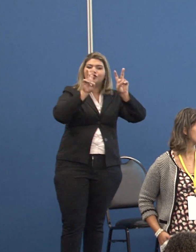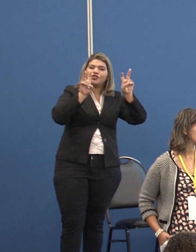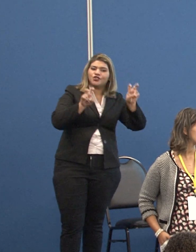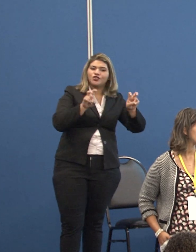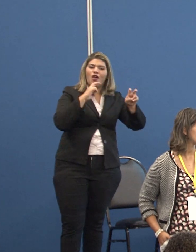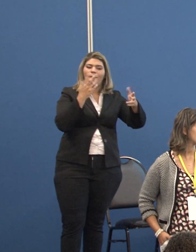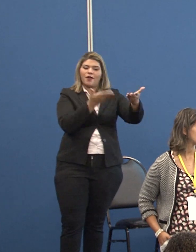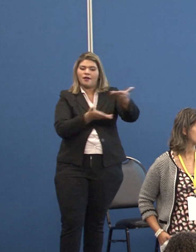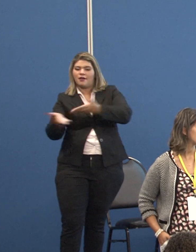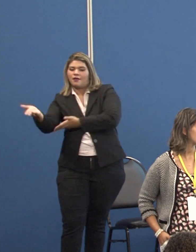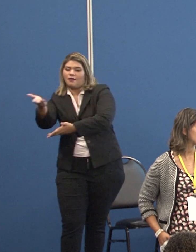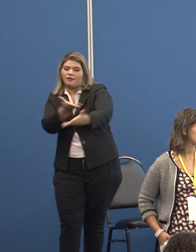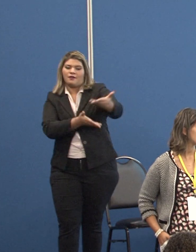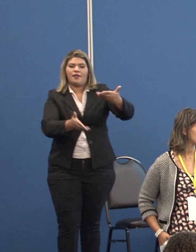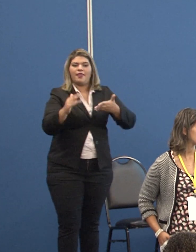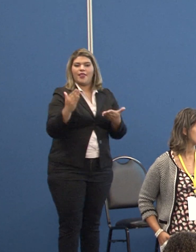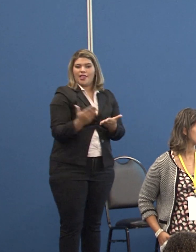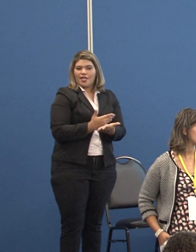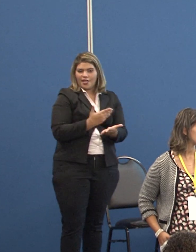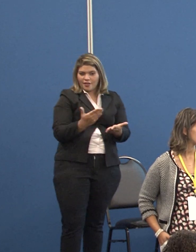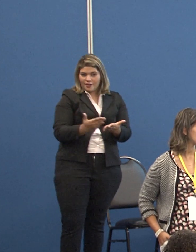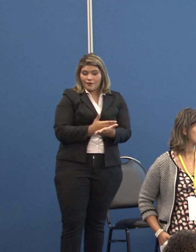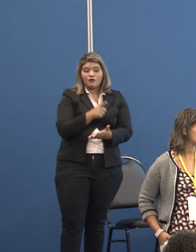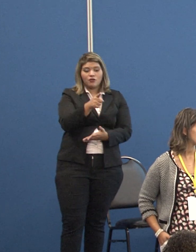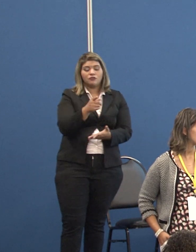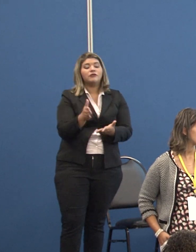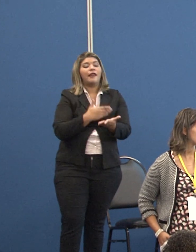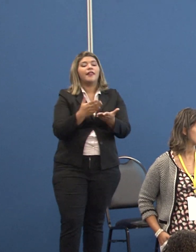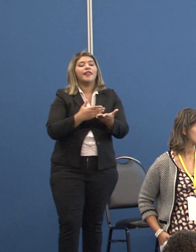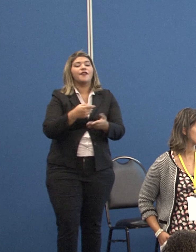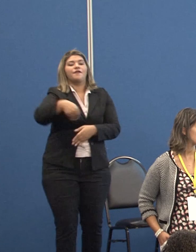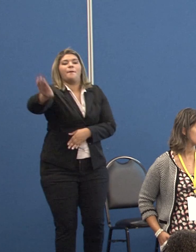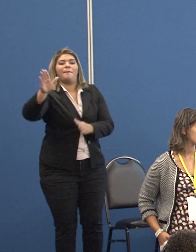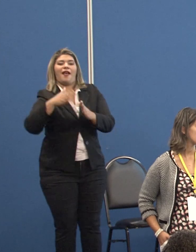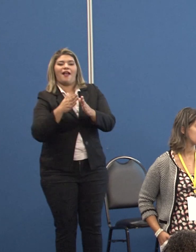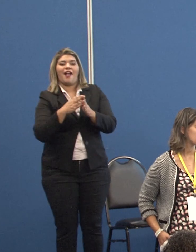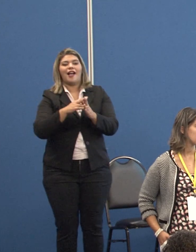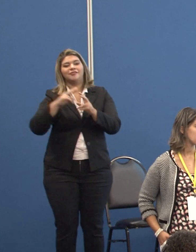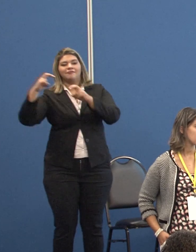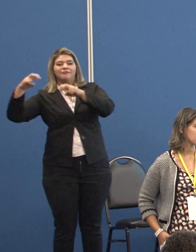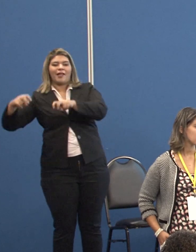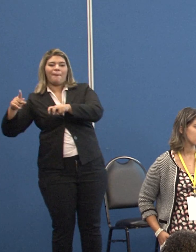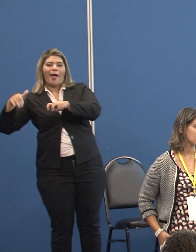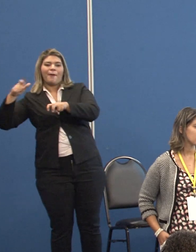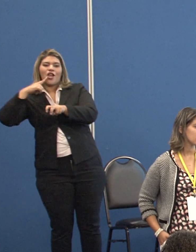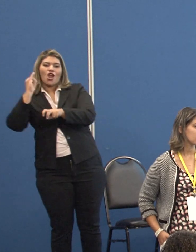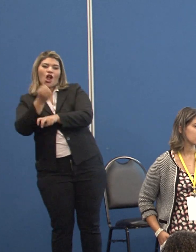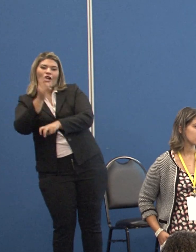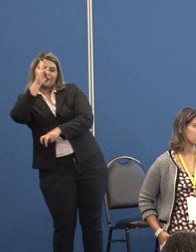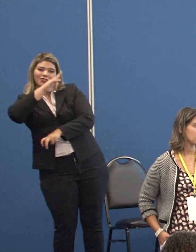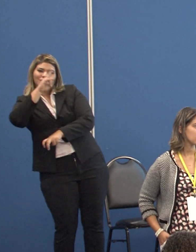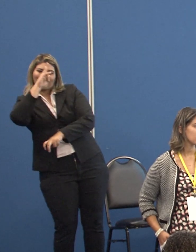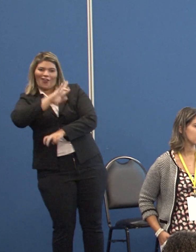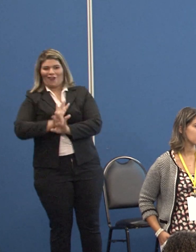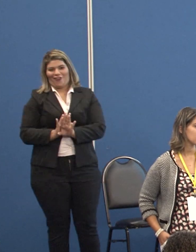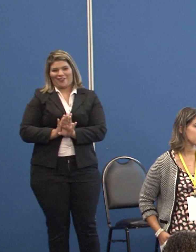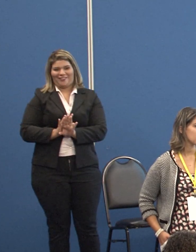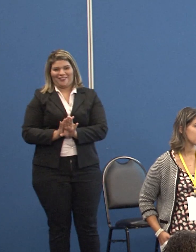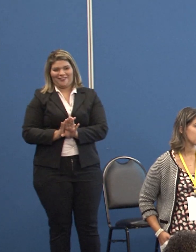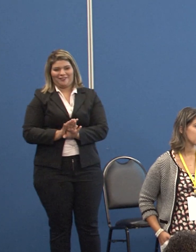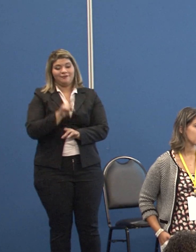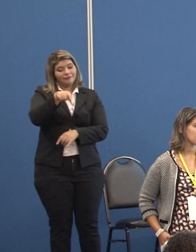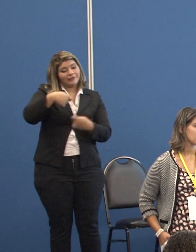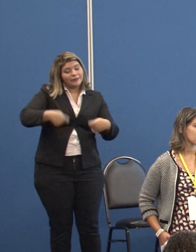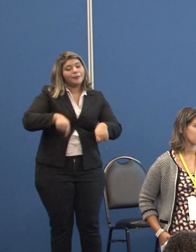com que esse livro, essa informação chegue em casa. Em algum momento, seja para o pai, para a mãe ou para algum colega,